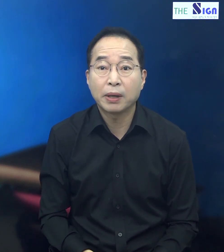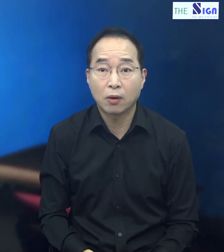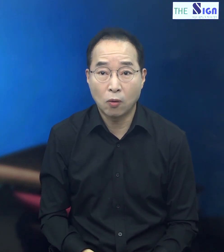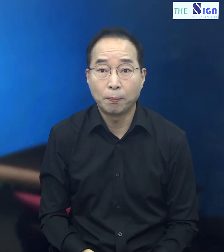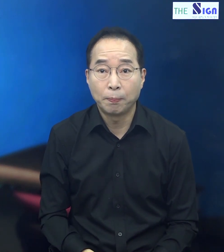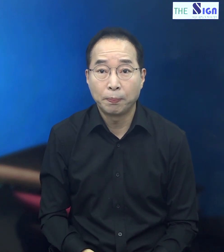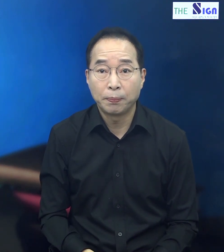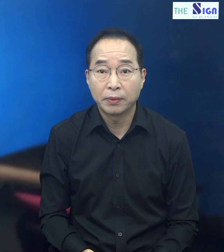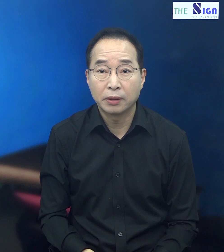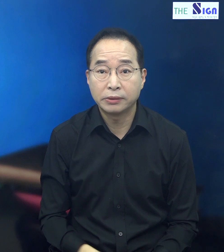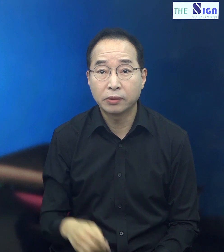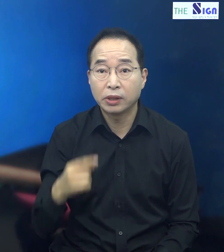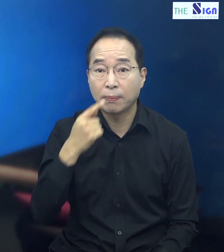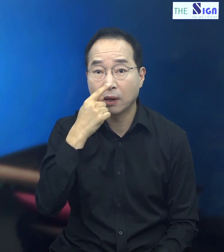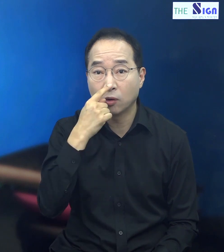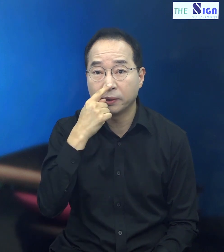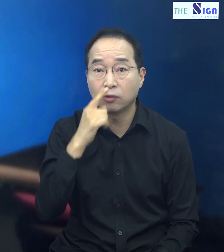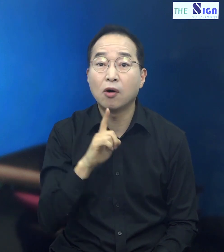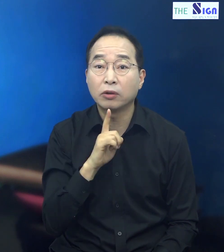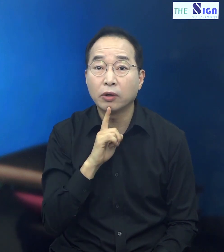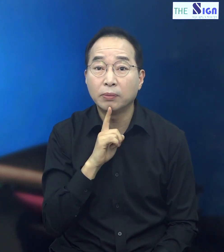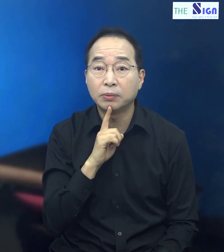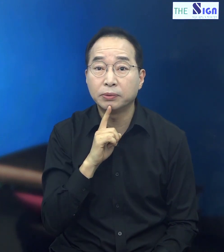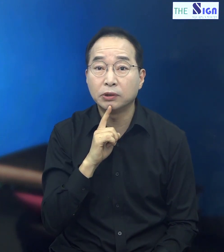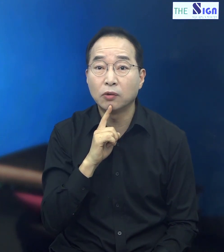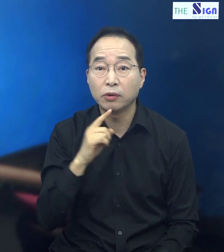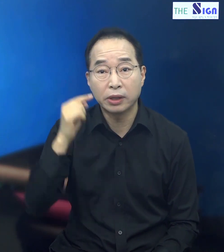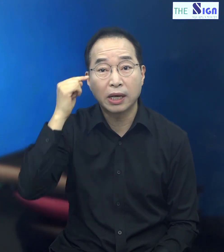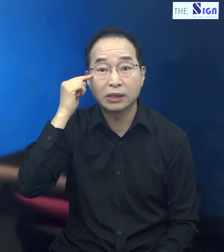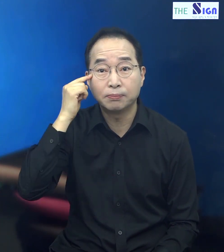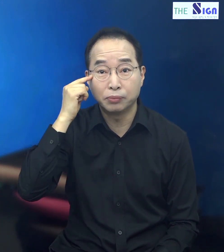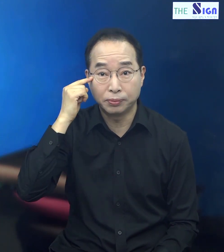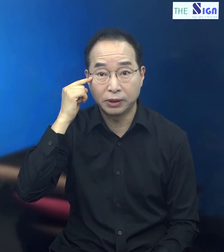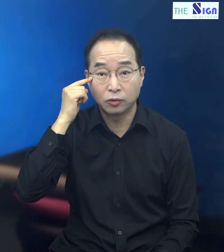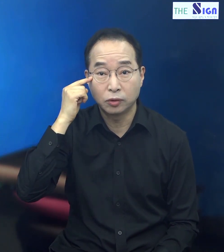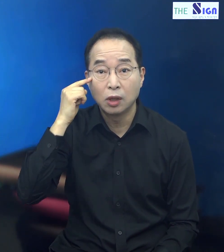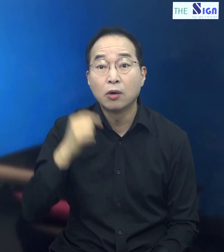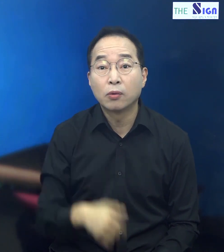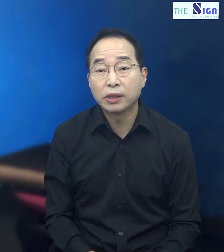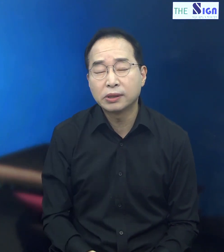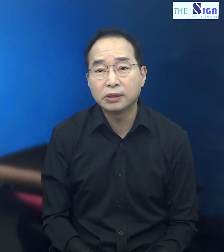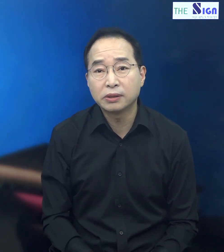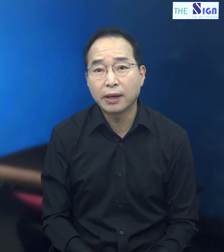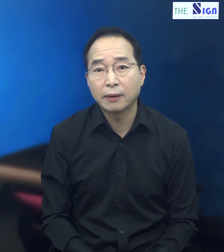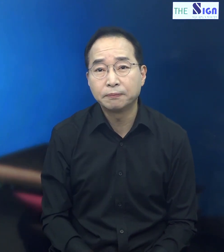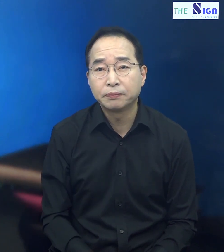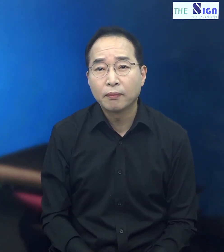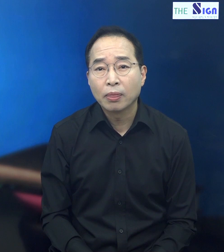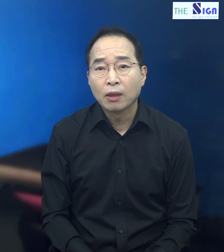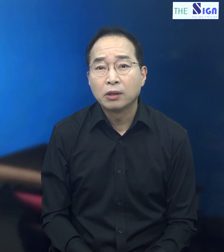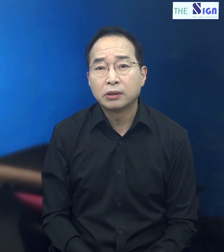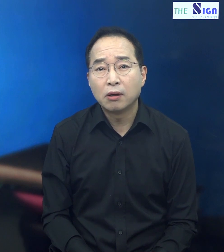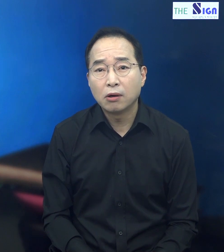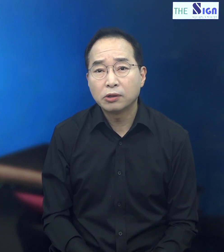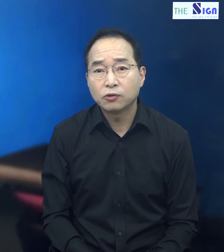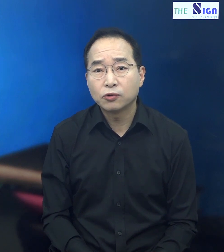배꼽. 그래서 이게 배꼽이고 엉덩이 부분이고 이게 가슴 부분이고 그렇게 쓰는데 그런 것